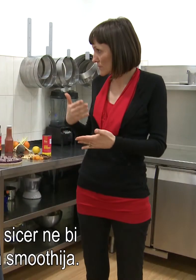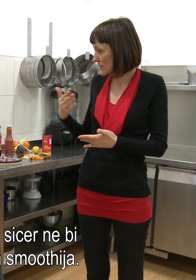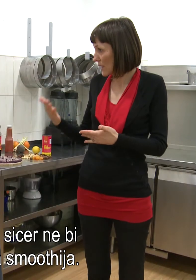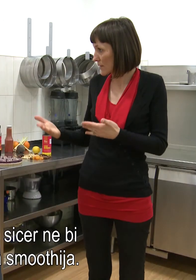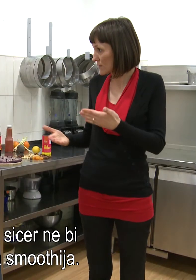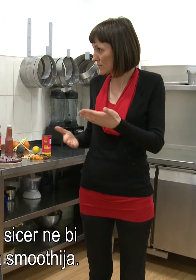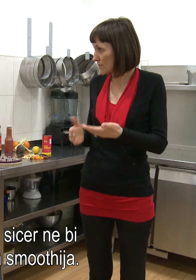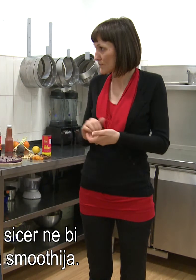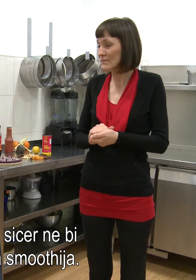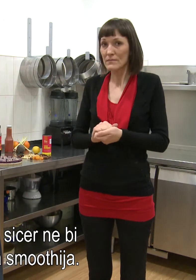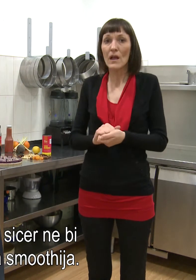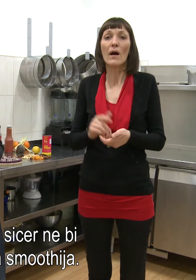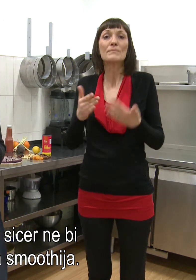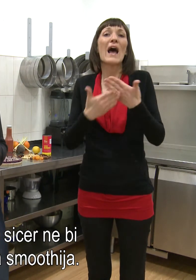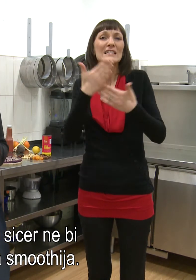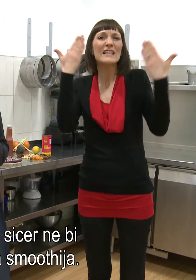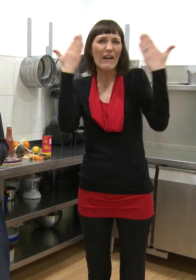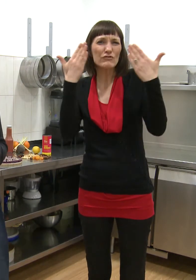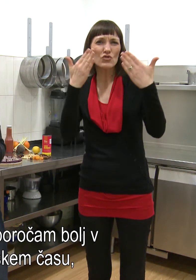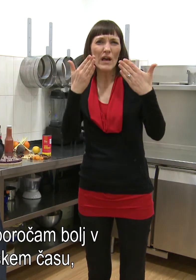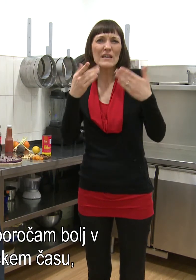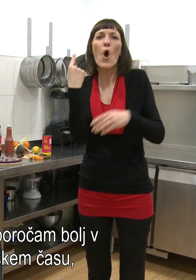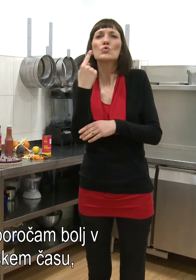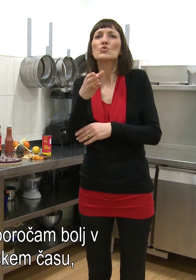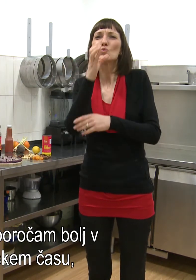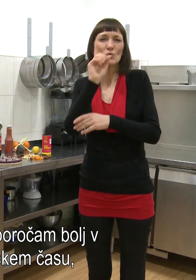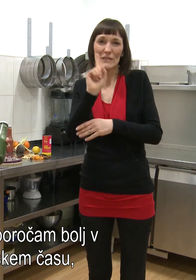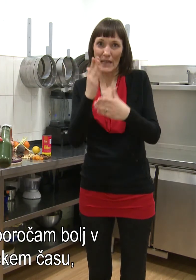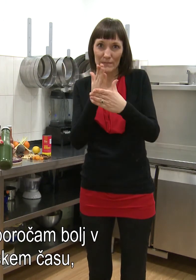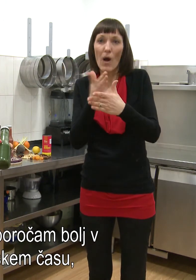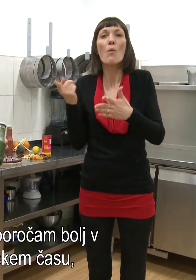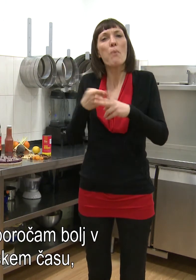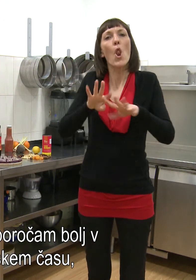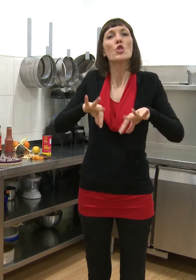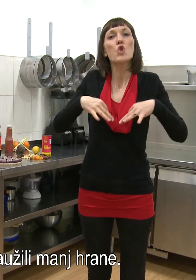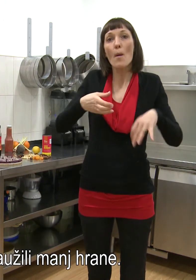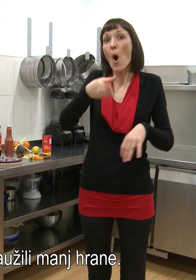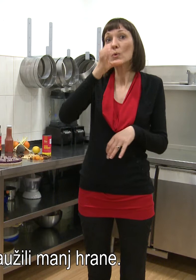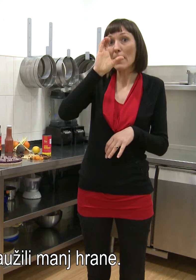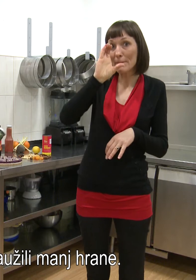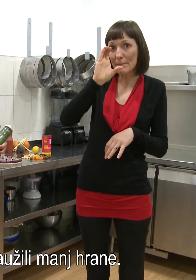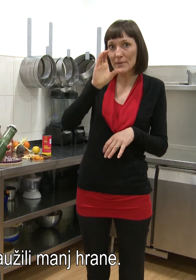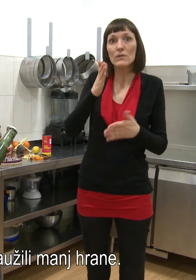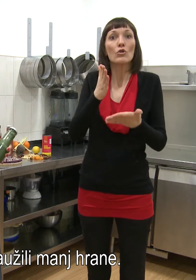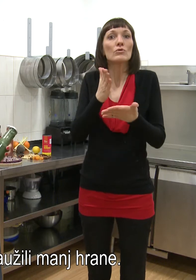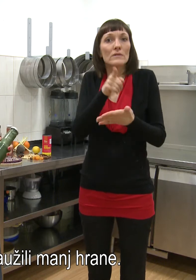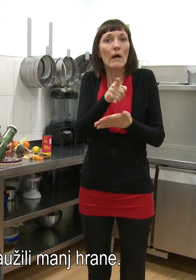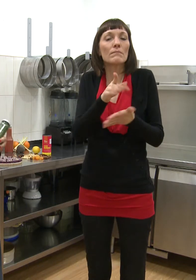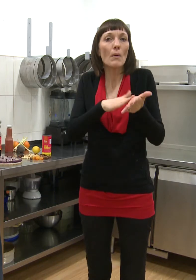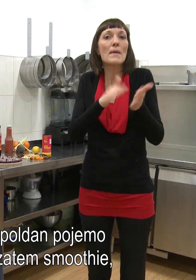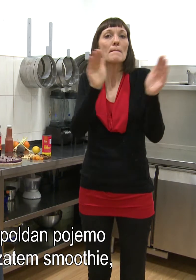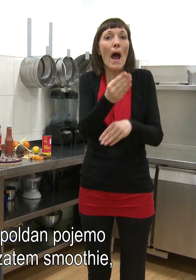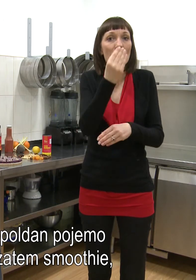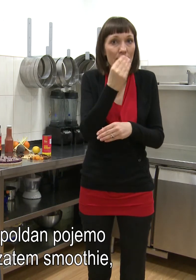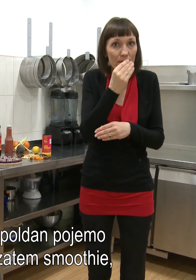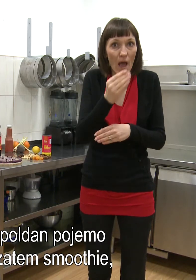Za večerjo sicer jaz ne bi priporočala smutija, jaz smuti priporočam bolj v dopoldanskem času, ker takrat smo zaužili manj hrane. Če